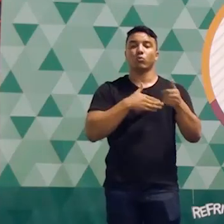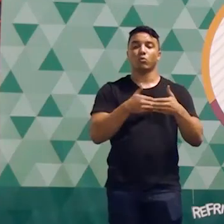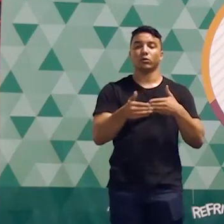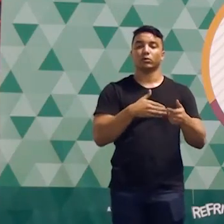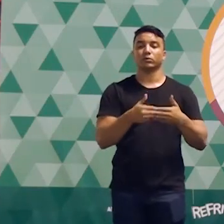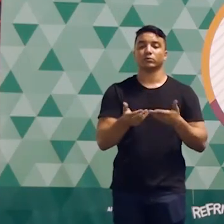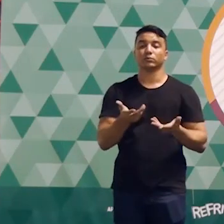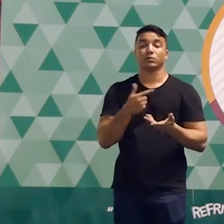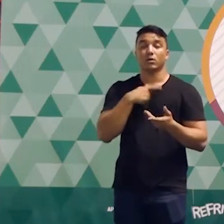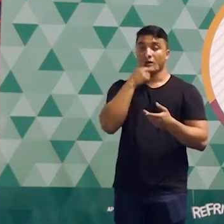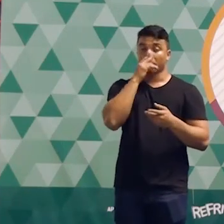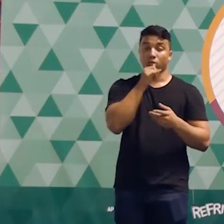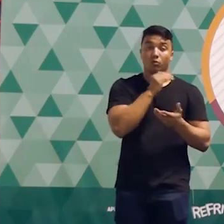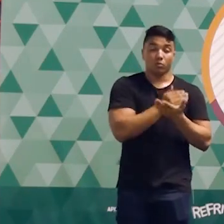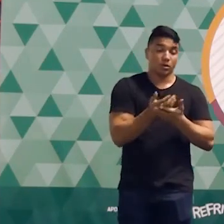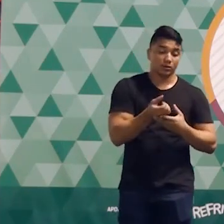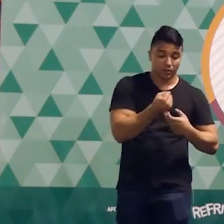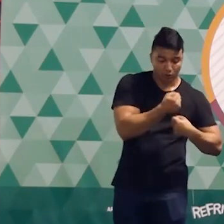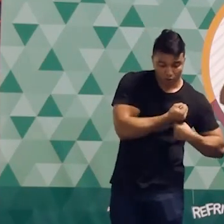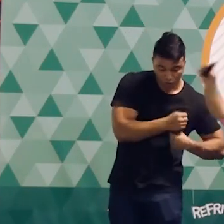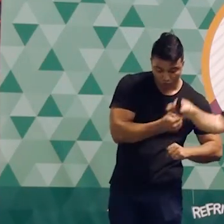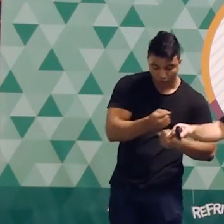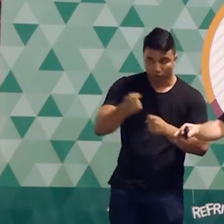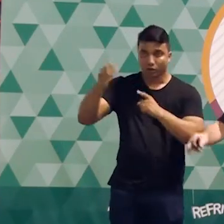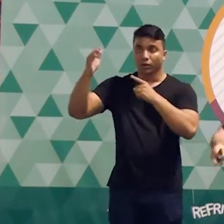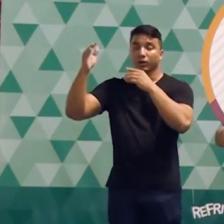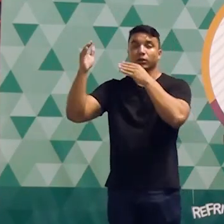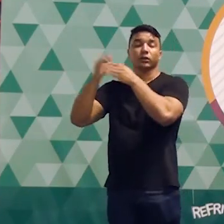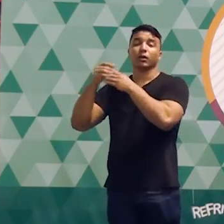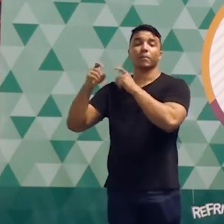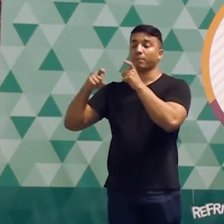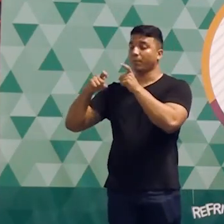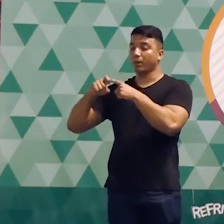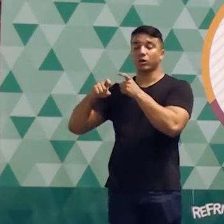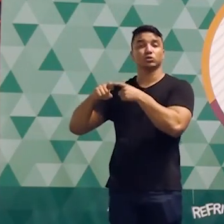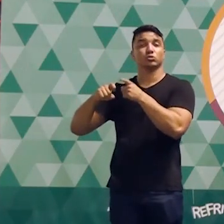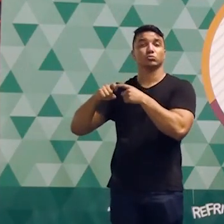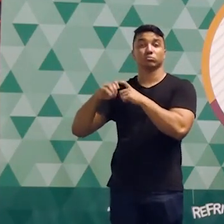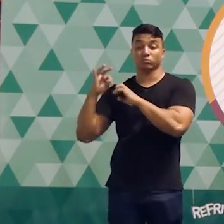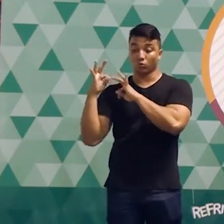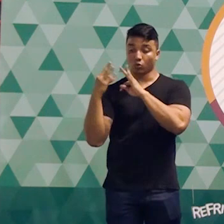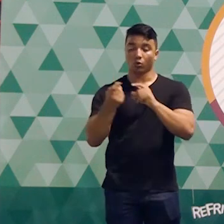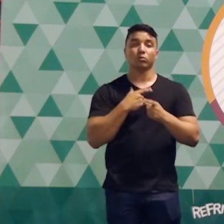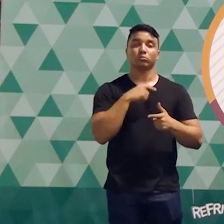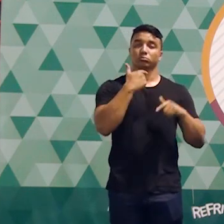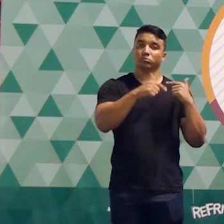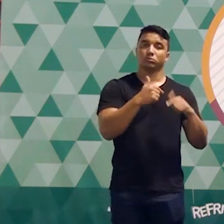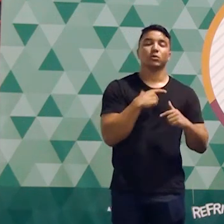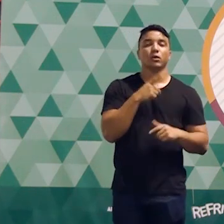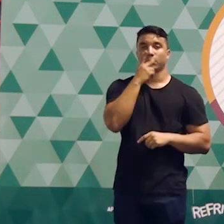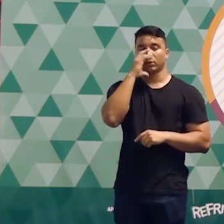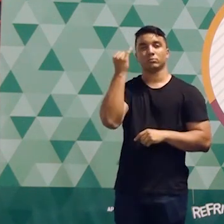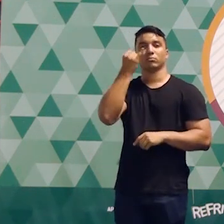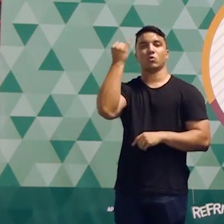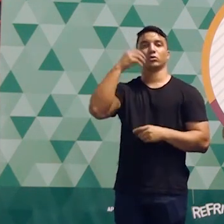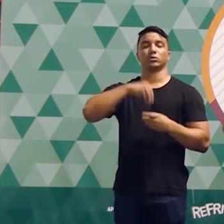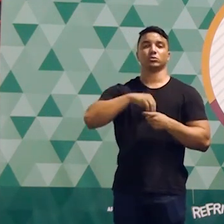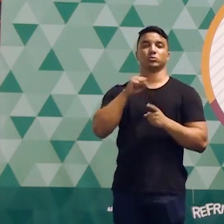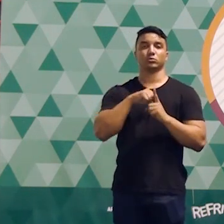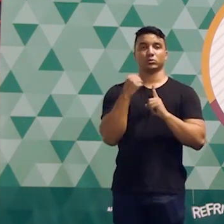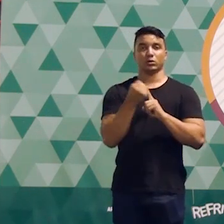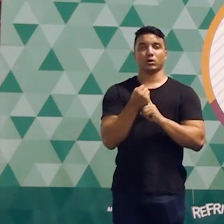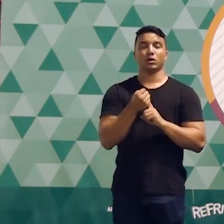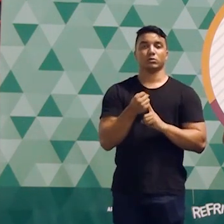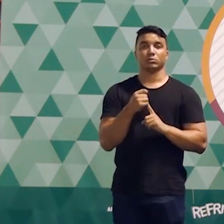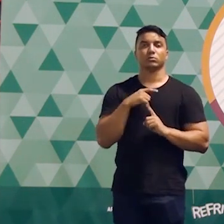faz. Do lixeiro a médico, não importa. Todo mundo que presta serviço tem uma importância na sociedade muito grande. Sabe